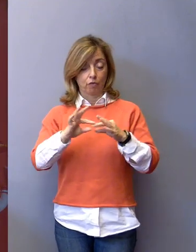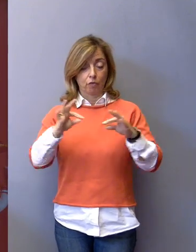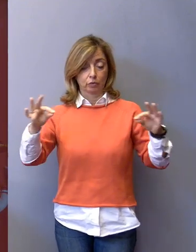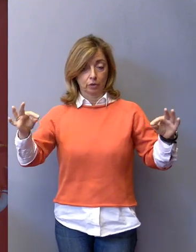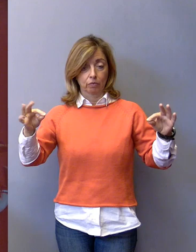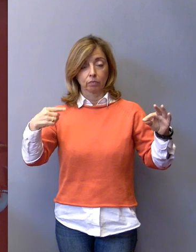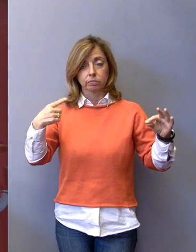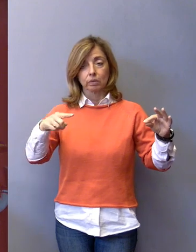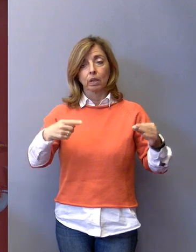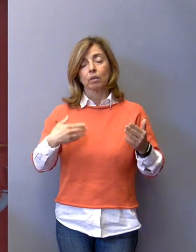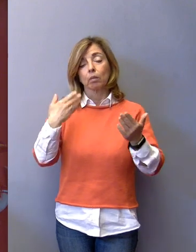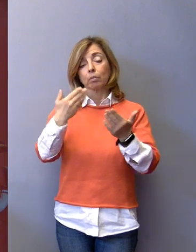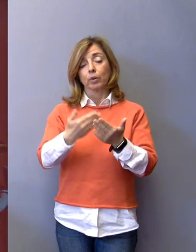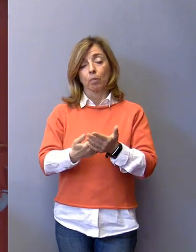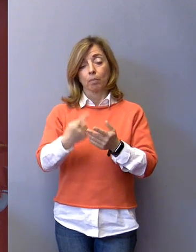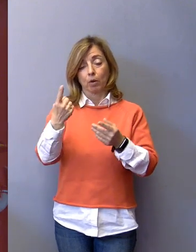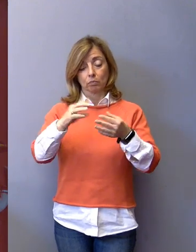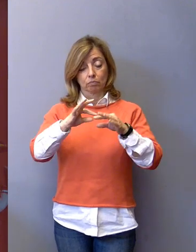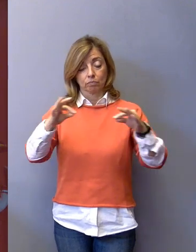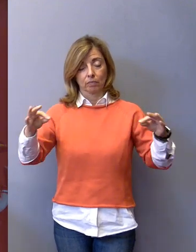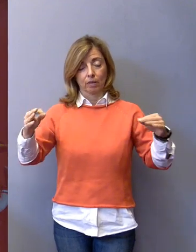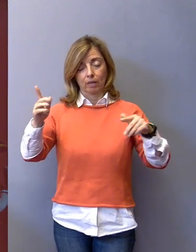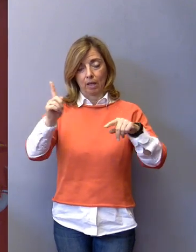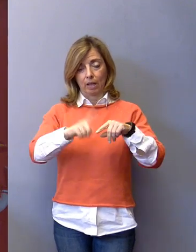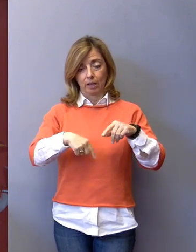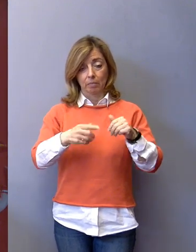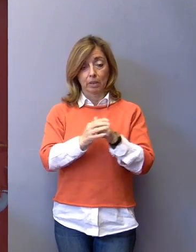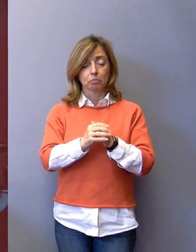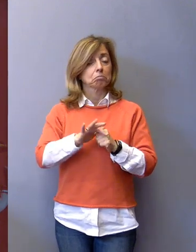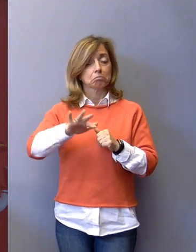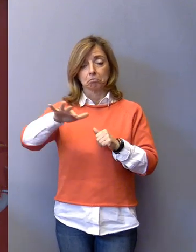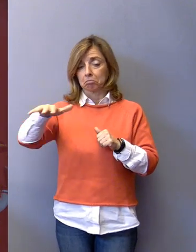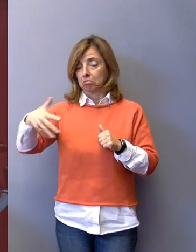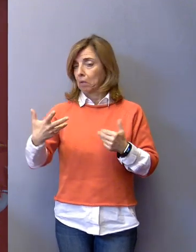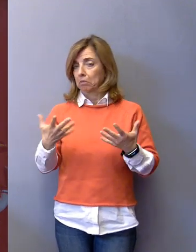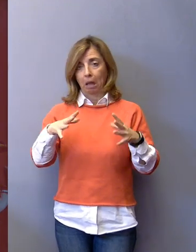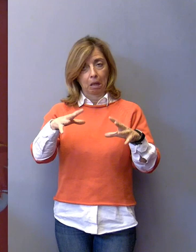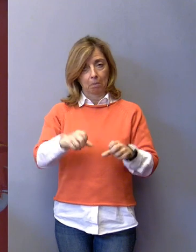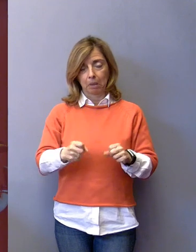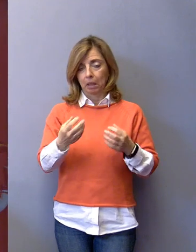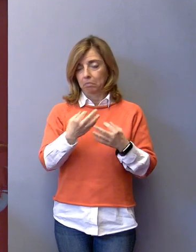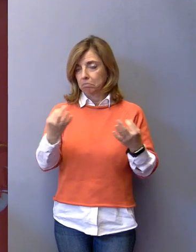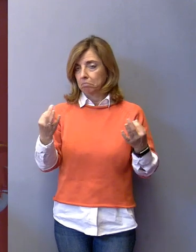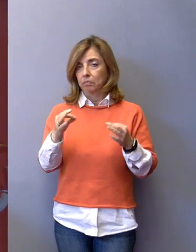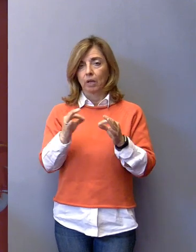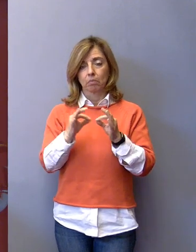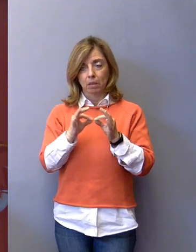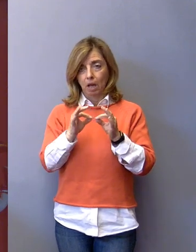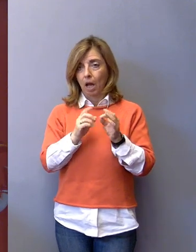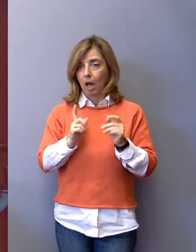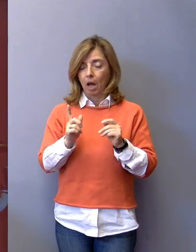l'eliminazione di questa parte della premessa per il resto anche l'impegnativa è assolutamente condivisibile